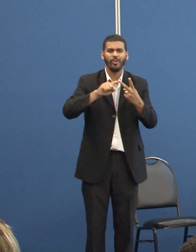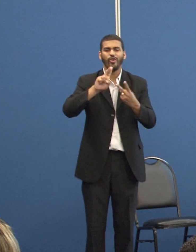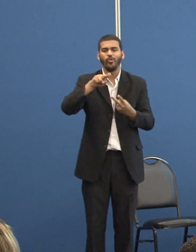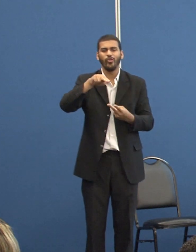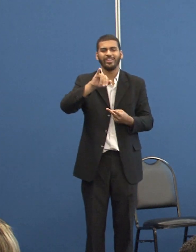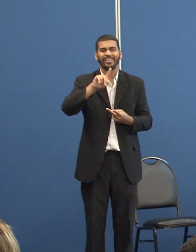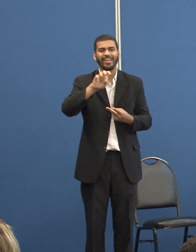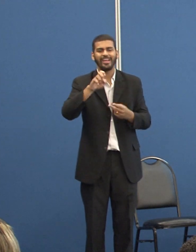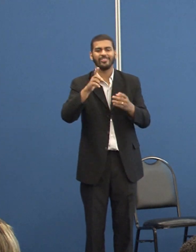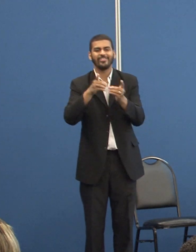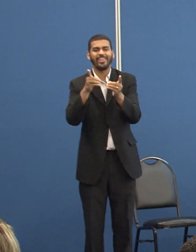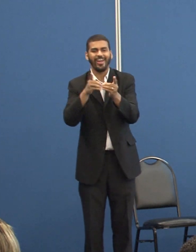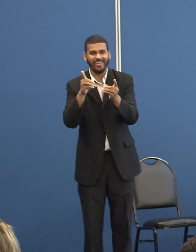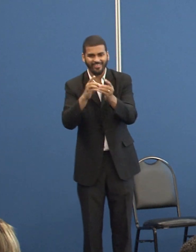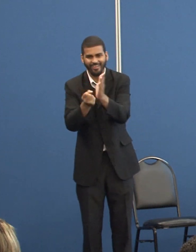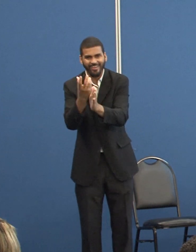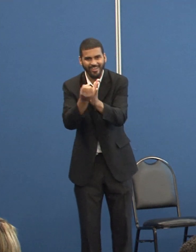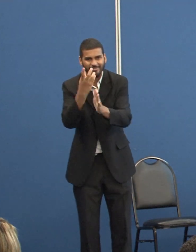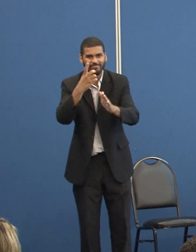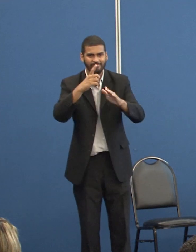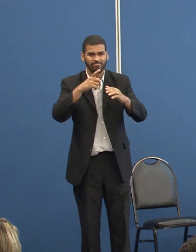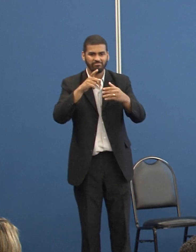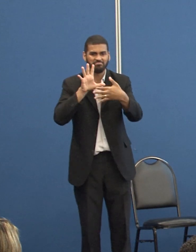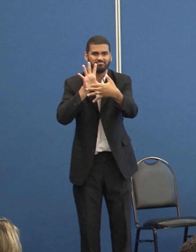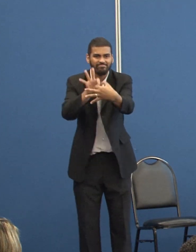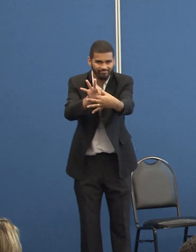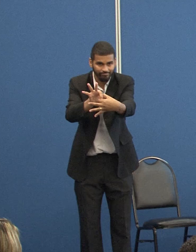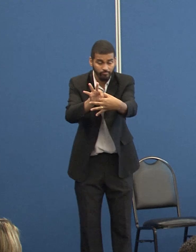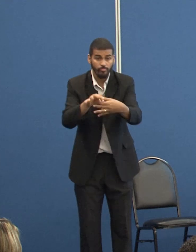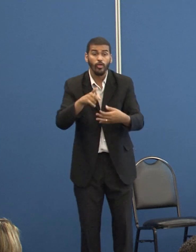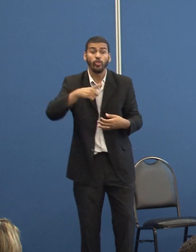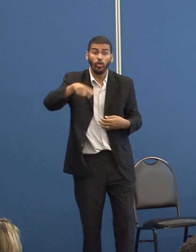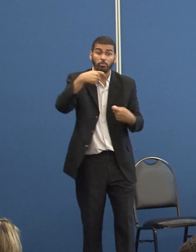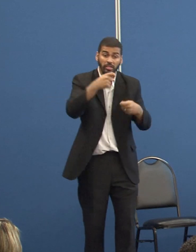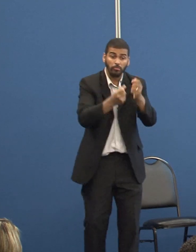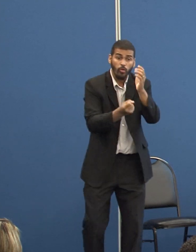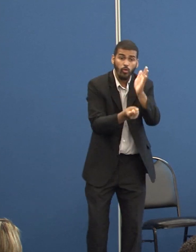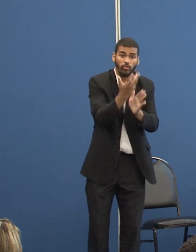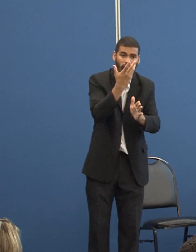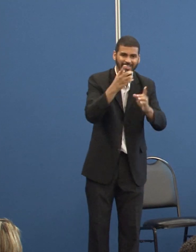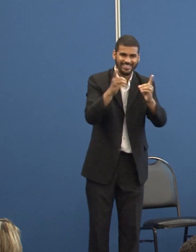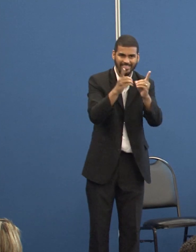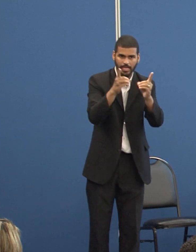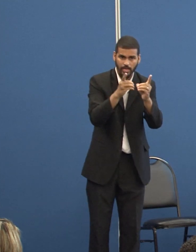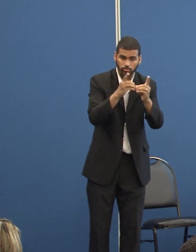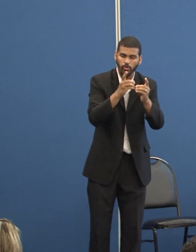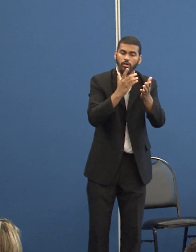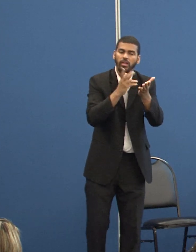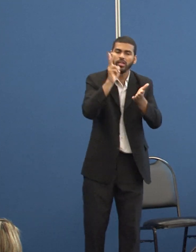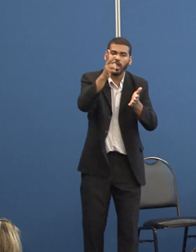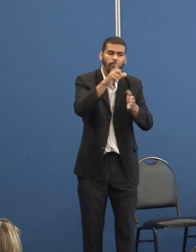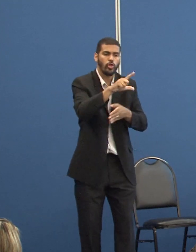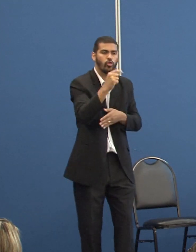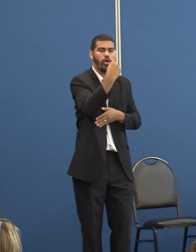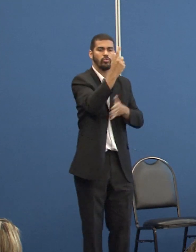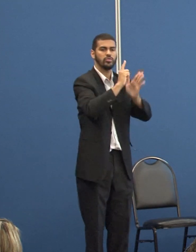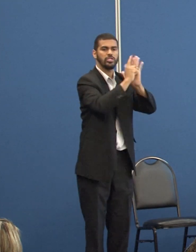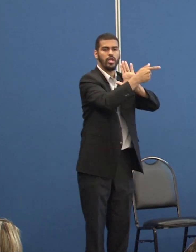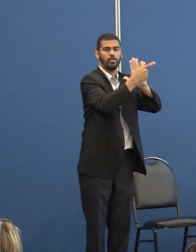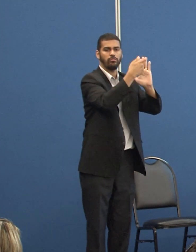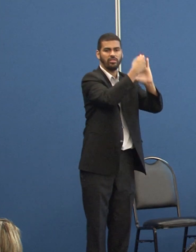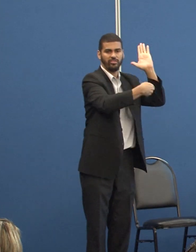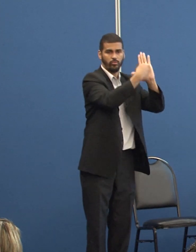didática. Nós precisamos construir uma unidade didática, iniciando por um gênero textual. Então, aqui nós trouxemos